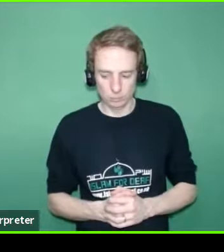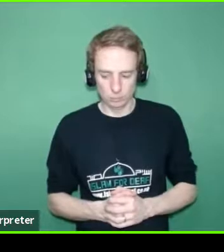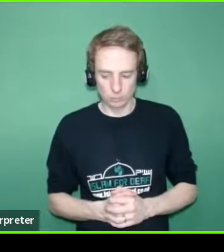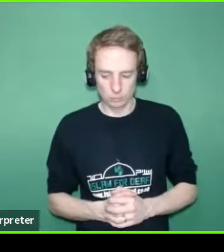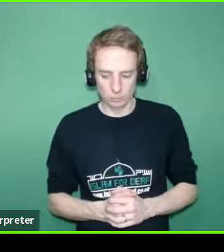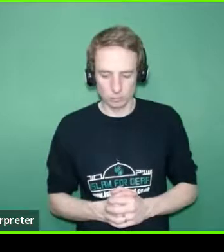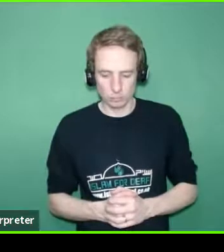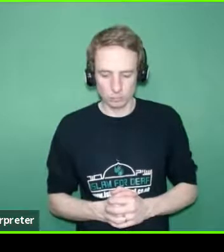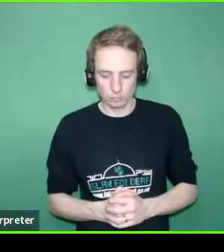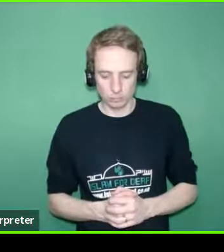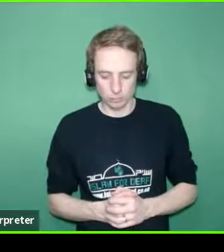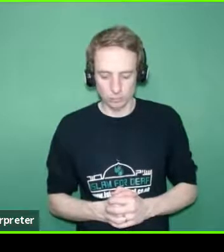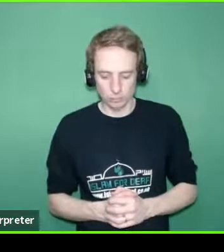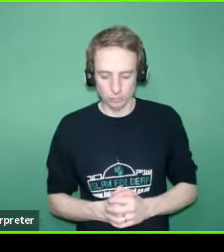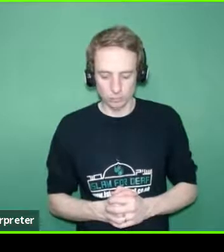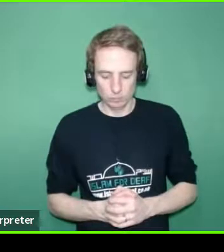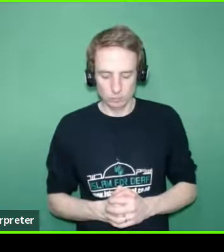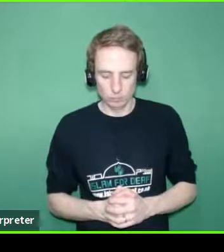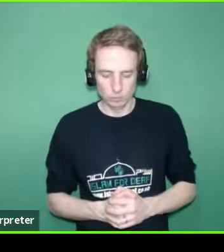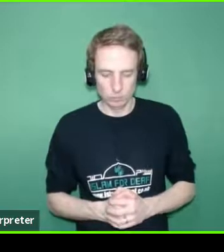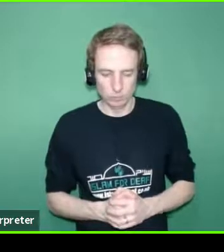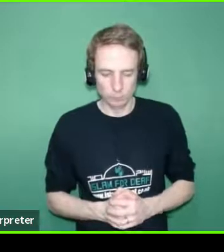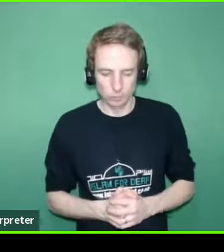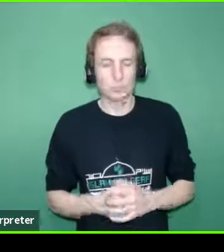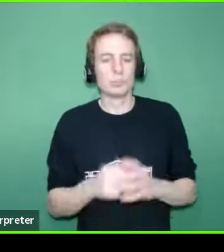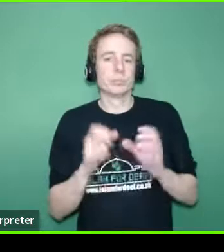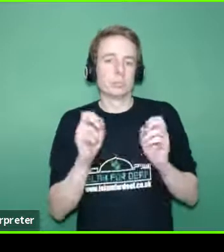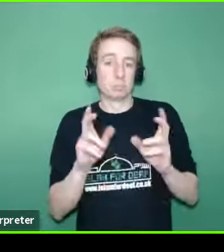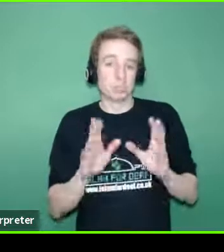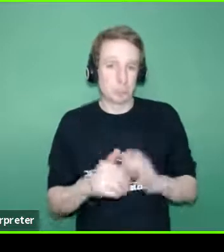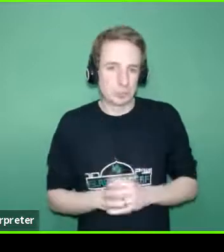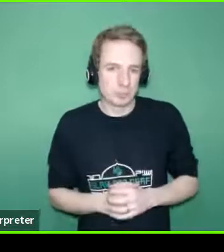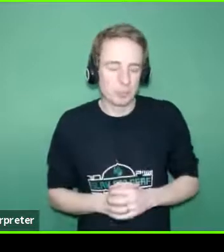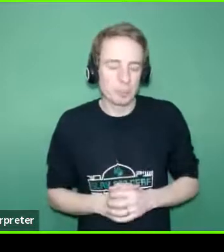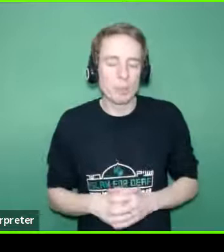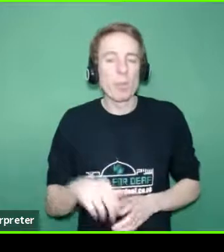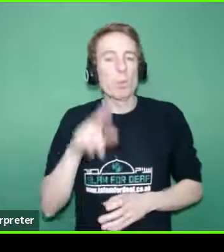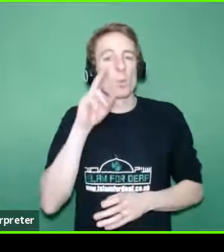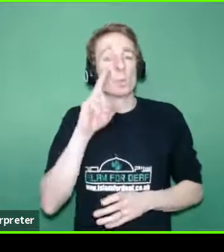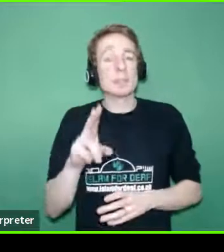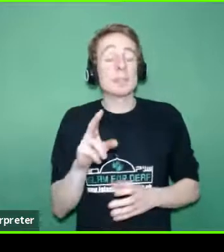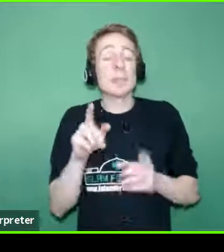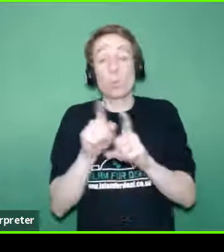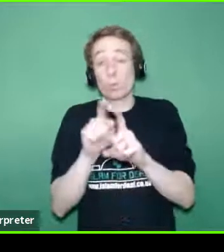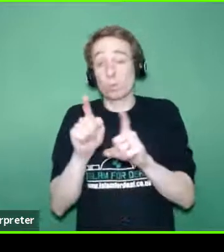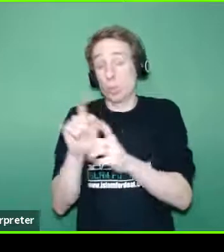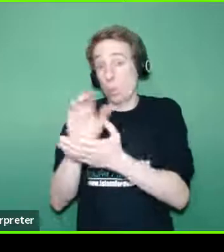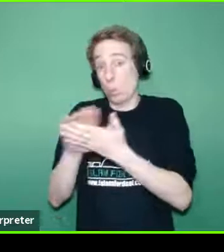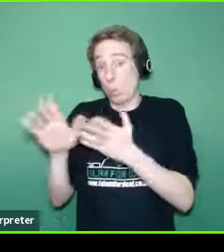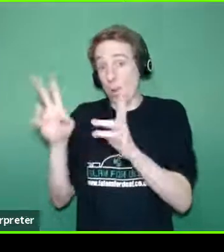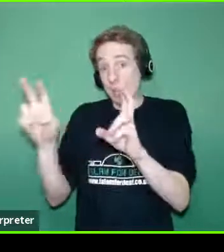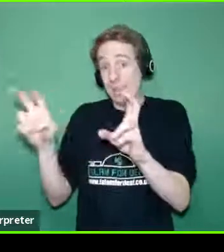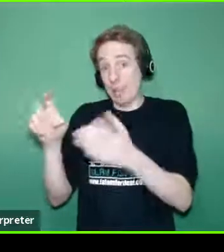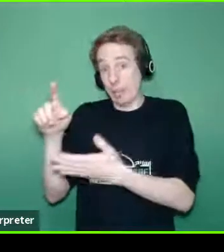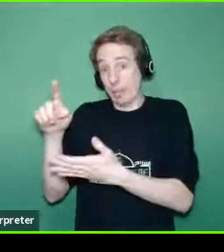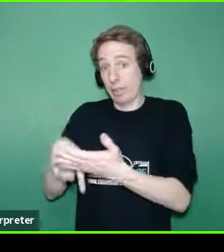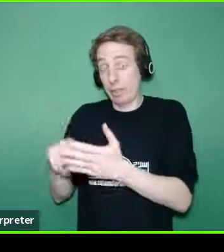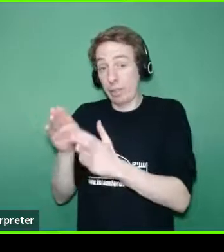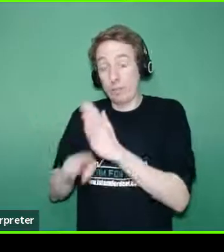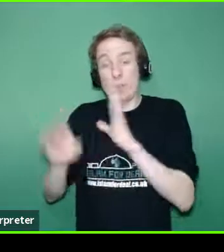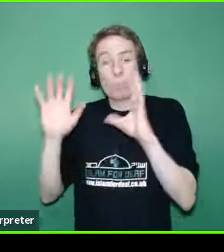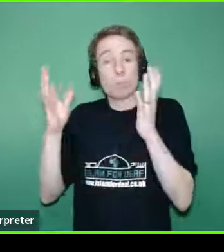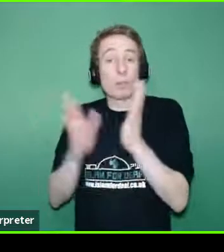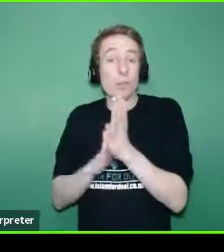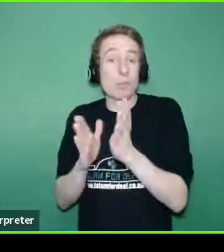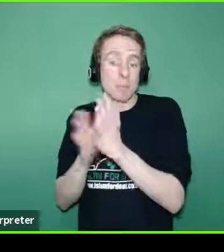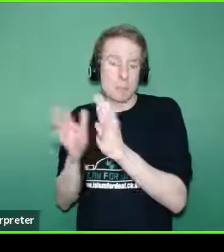بسيطة شيخنا حفظكم الله. And we see that the fasting has been mentioned in the hadith of the Prophet, peace and blessings be upon him. In